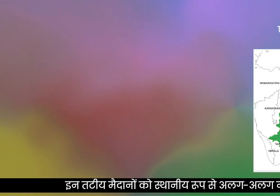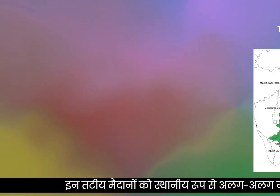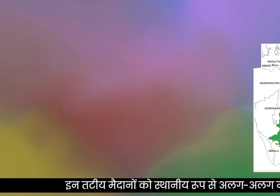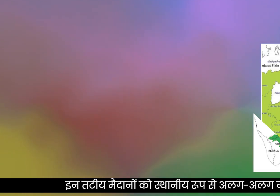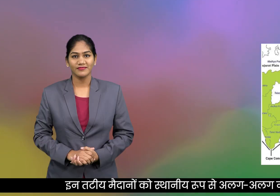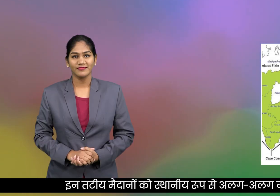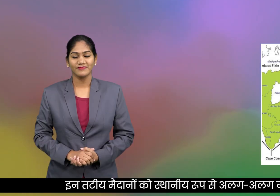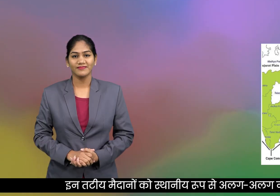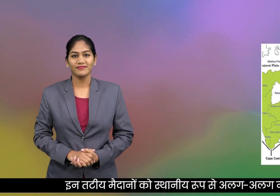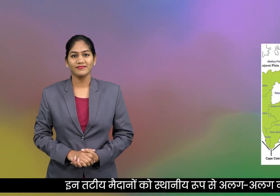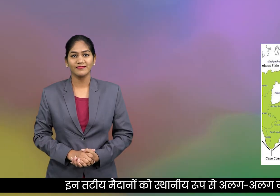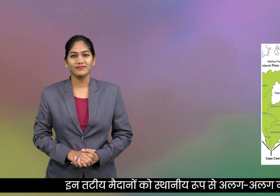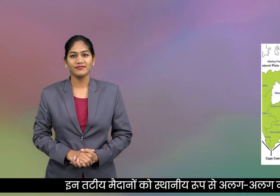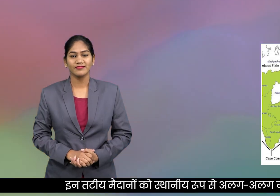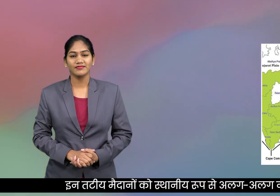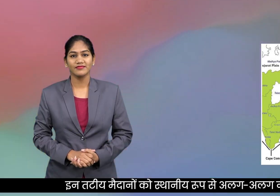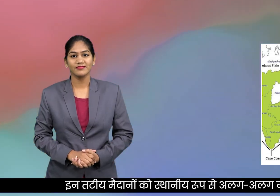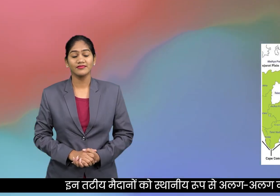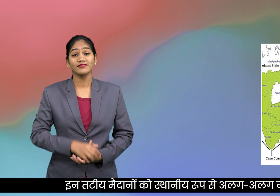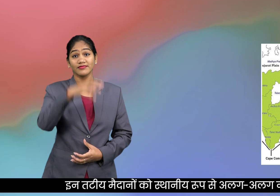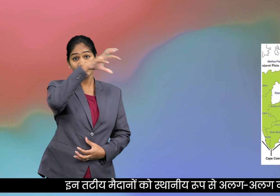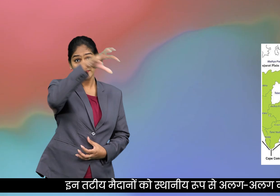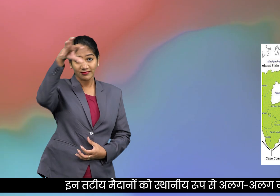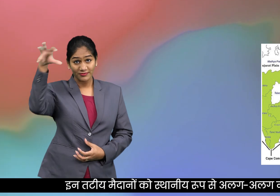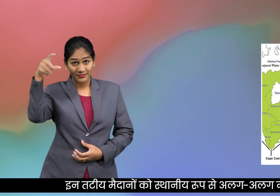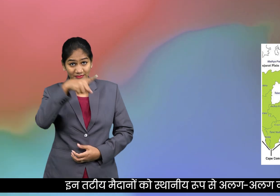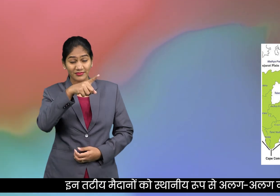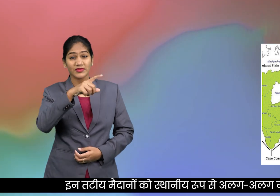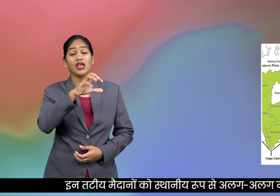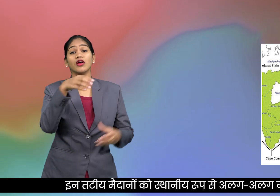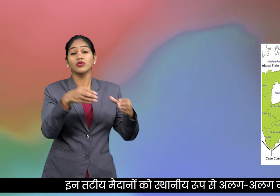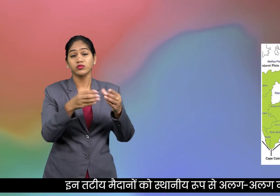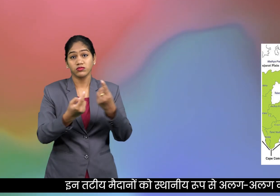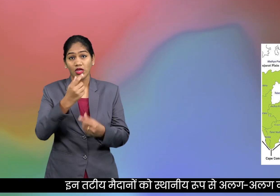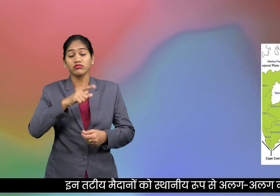इन तटीय मैदानों को स्थानीय रूप से अलग अलग नामों से जाना जाता है।